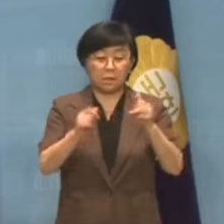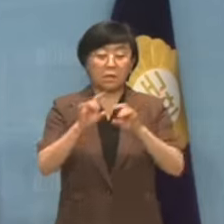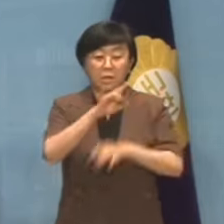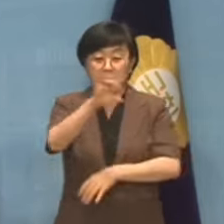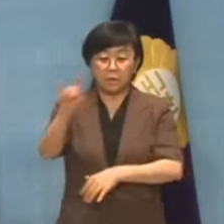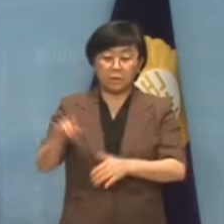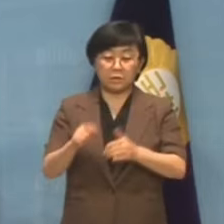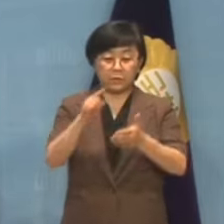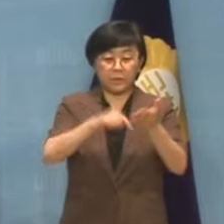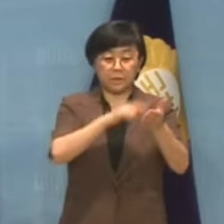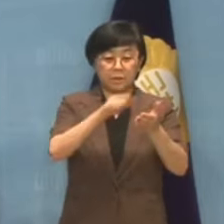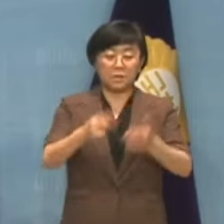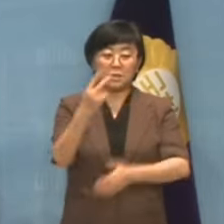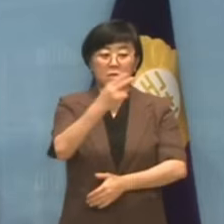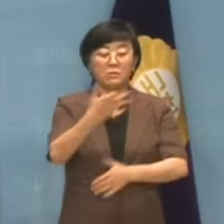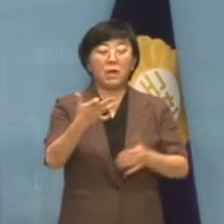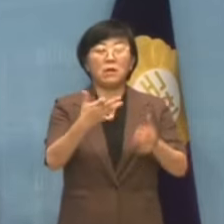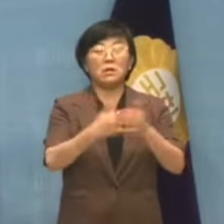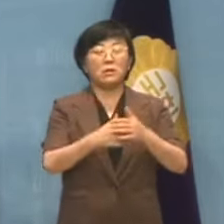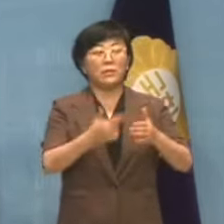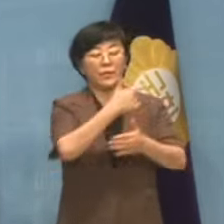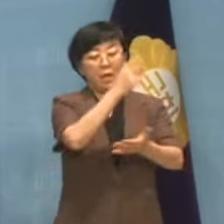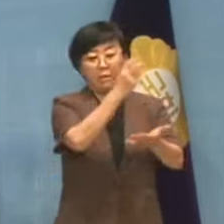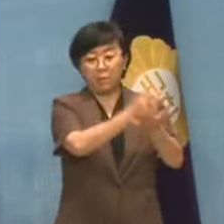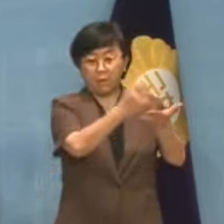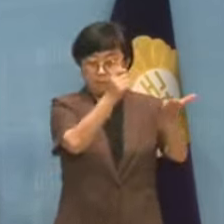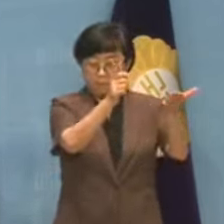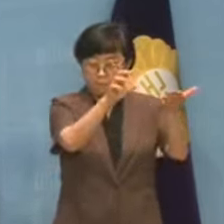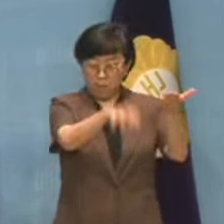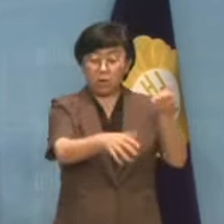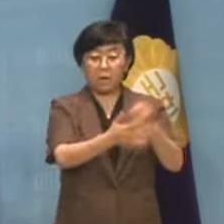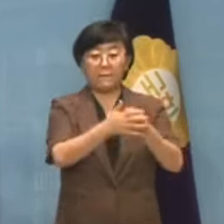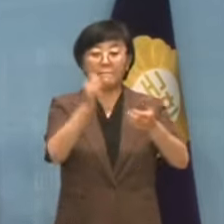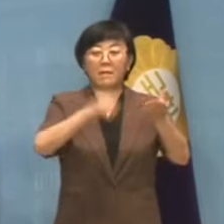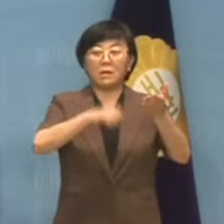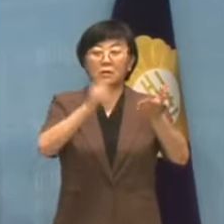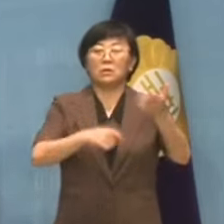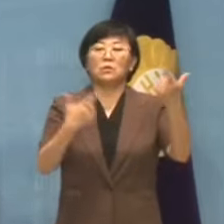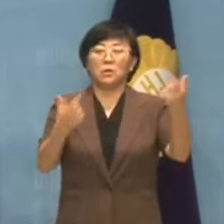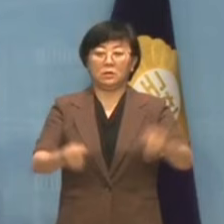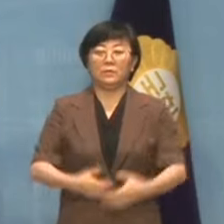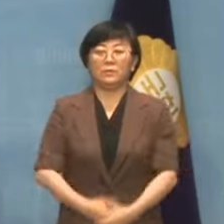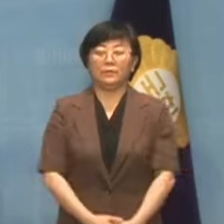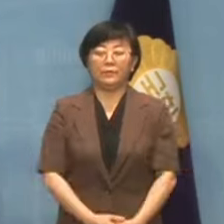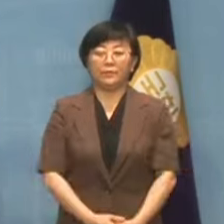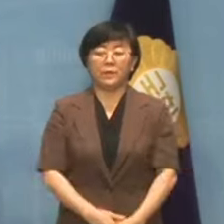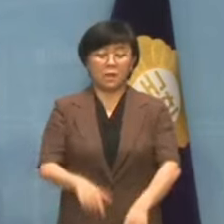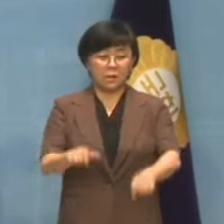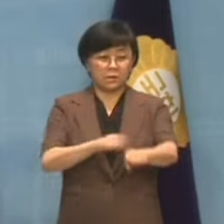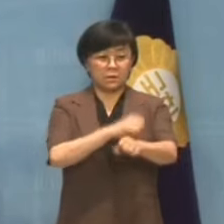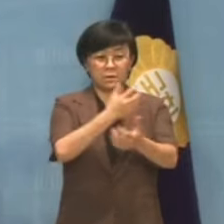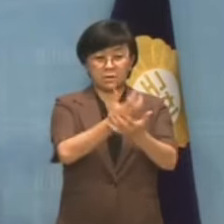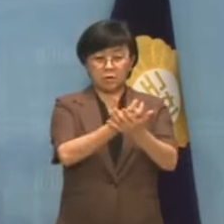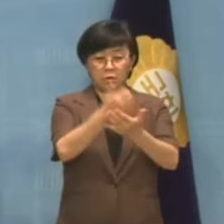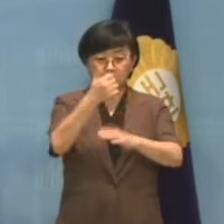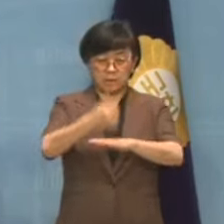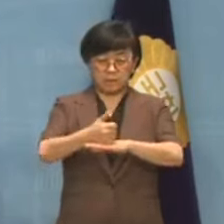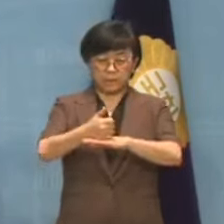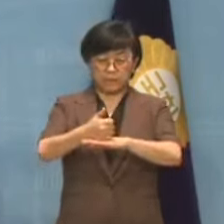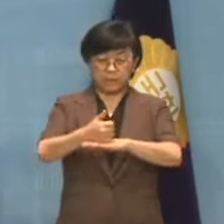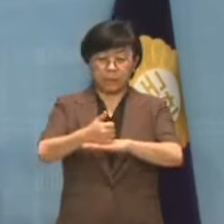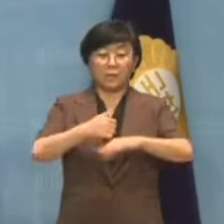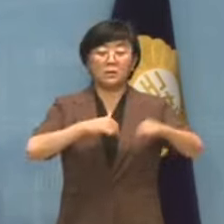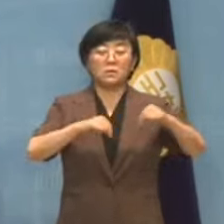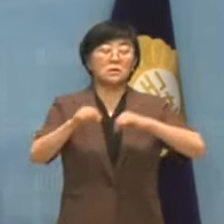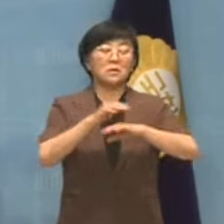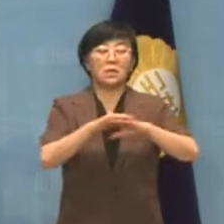있다는 2018년 우리 대법원의 판결과 일맥상통합니다. 특히 문서 말미에는